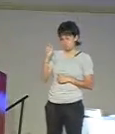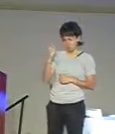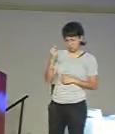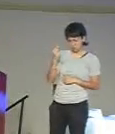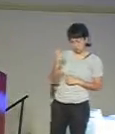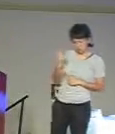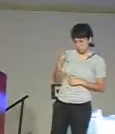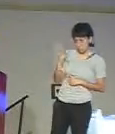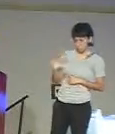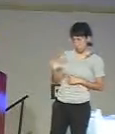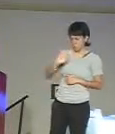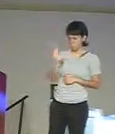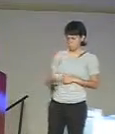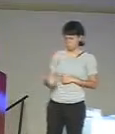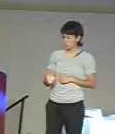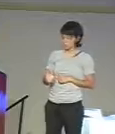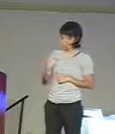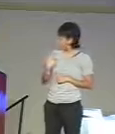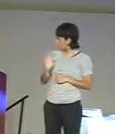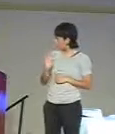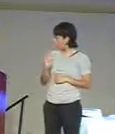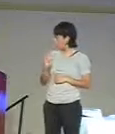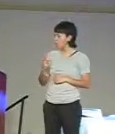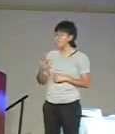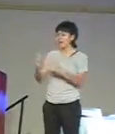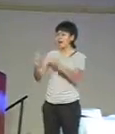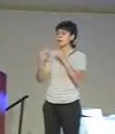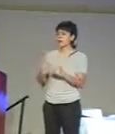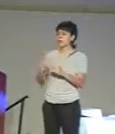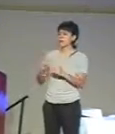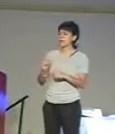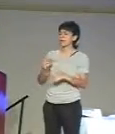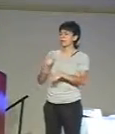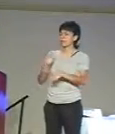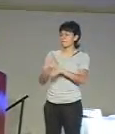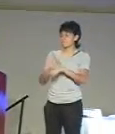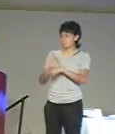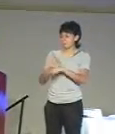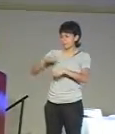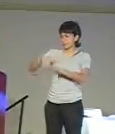por ejemplo, la Secretaría de la Defensa Nacional 36%,